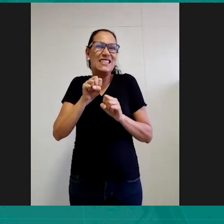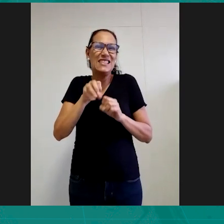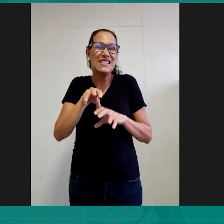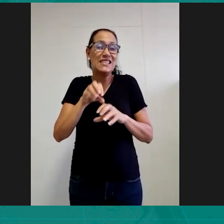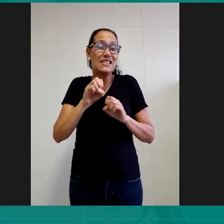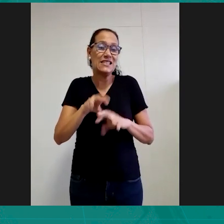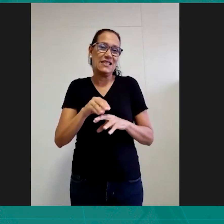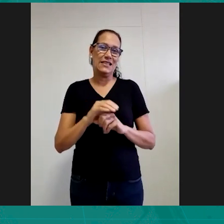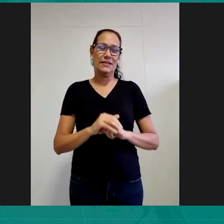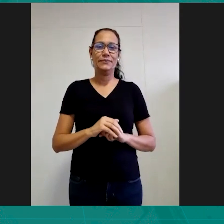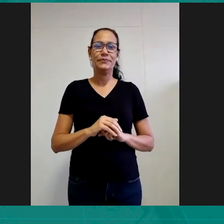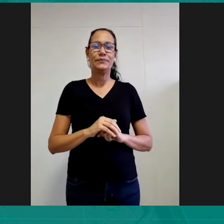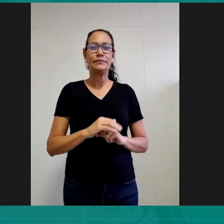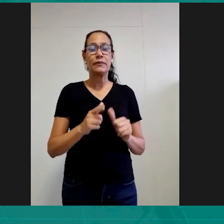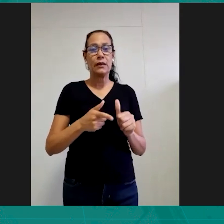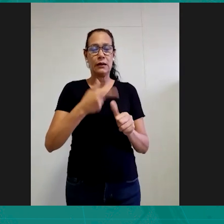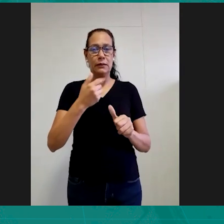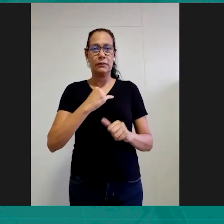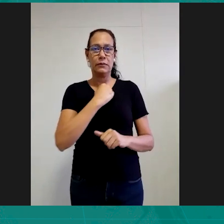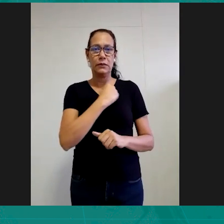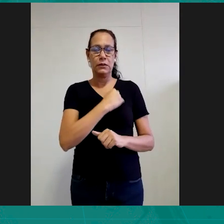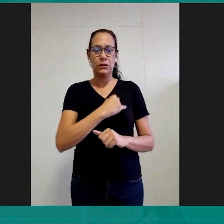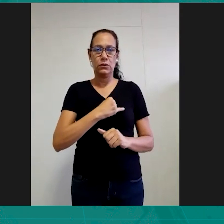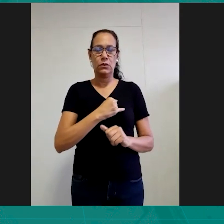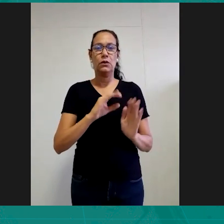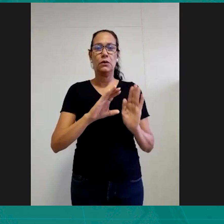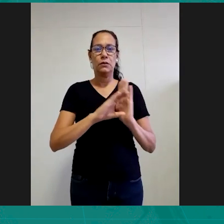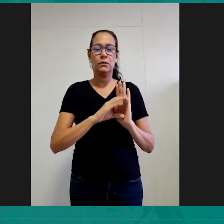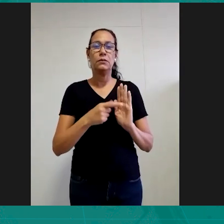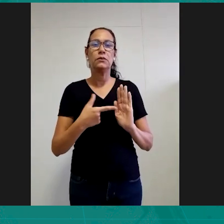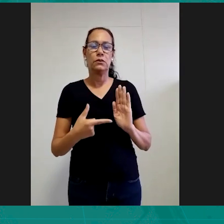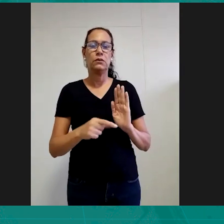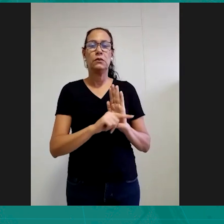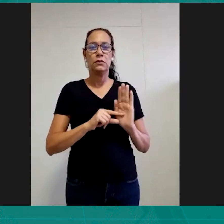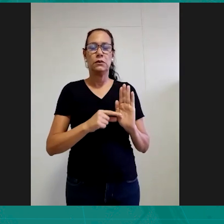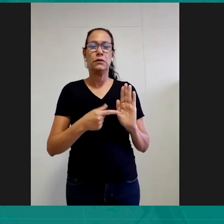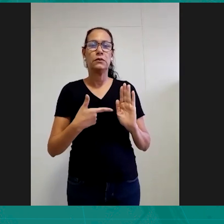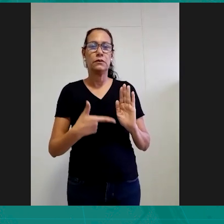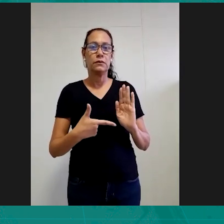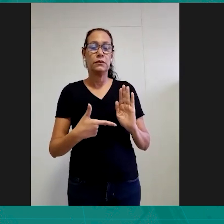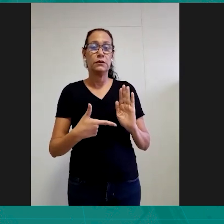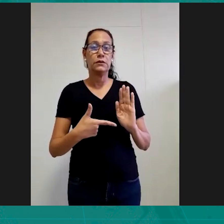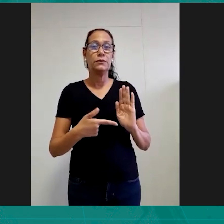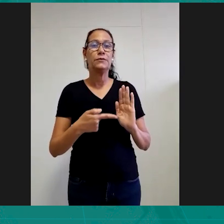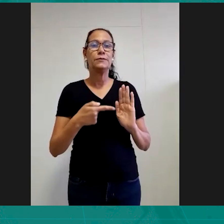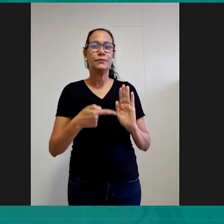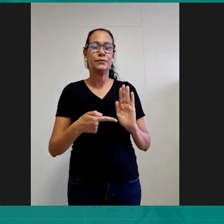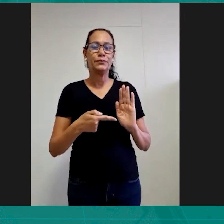João, capítulo 2, versículo 27.